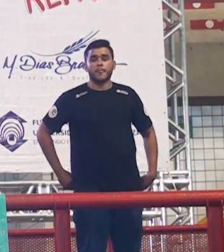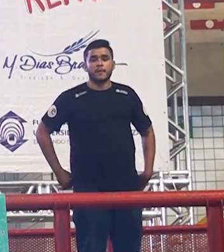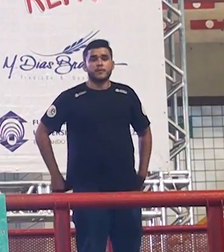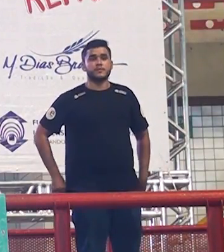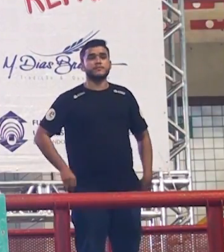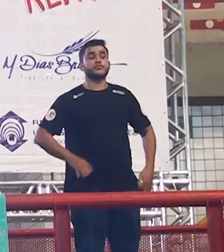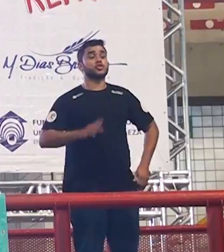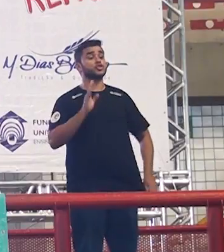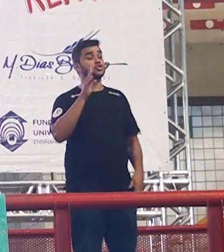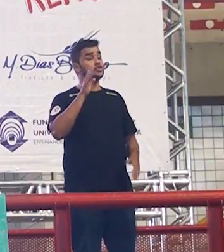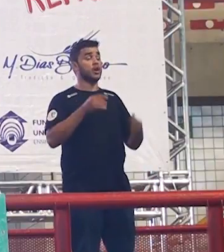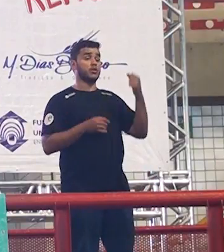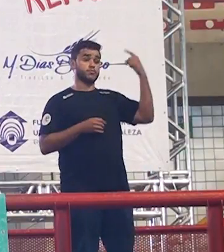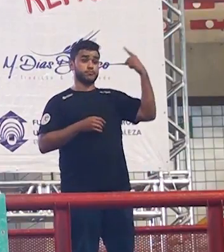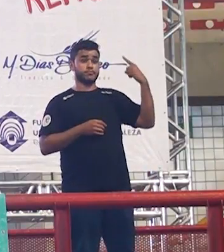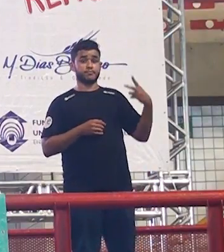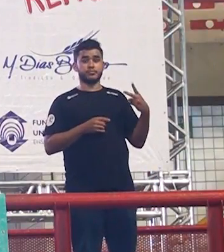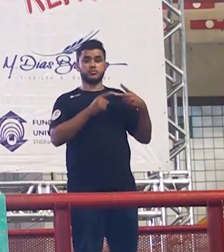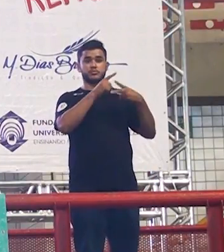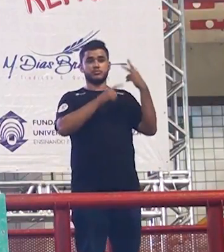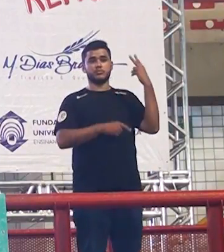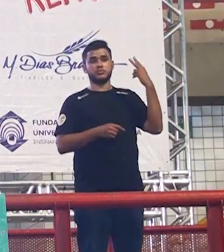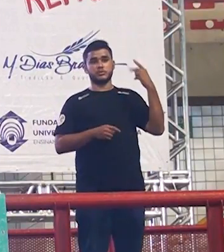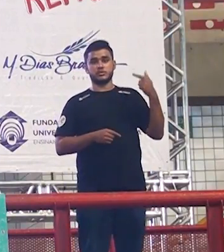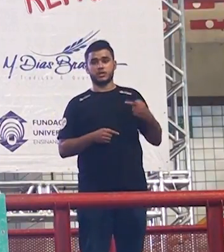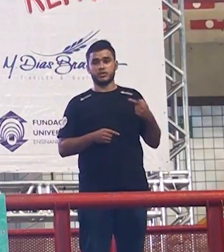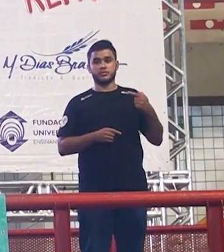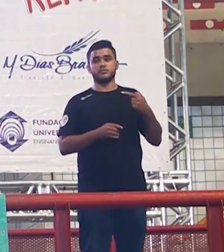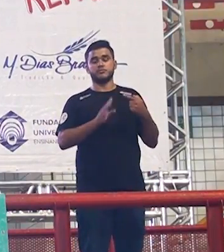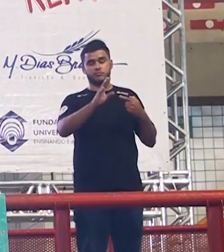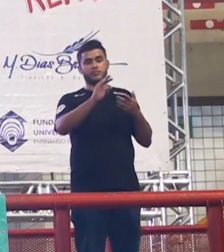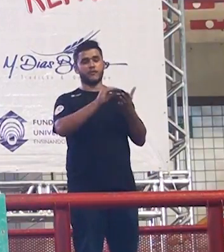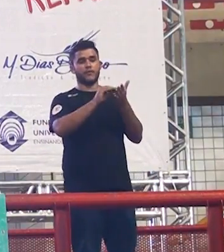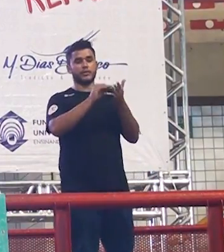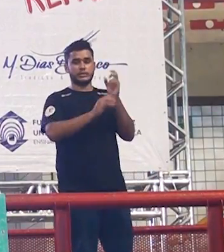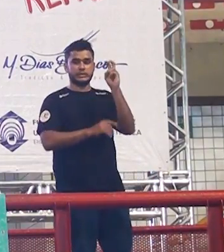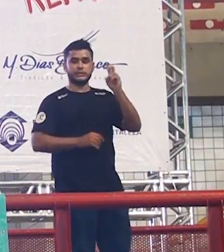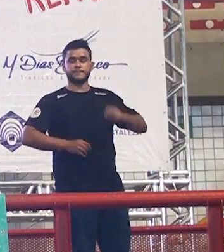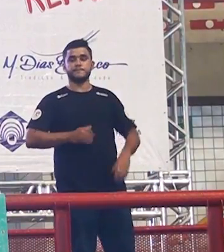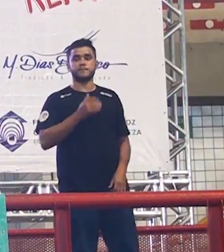Então já foram 2 formas, né? São 7, faltam 5.